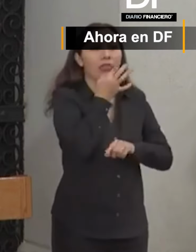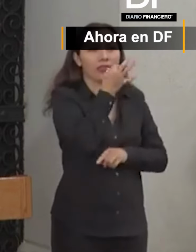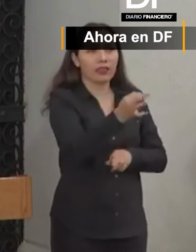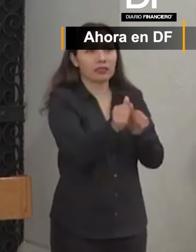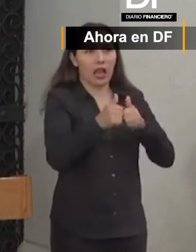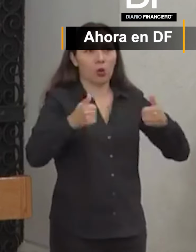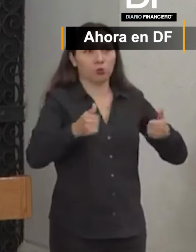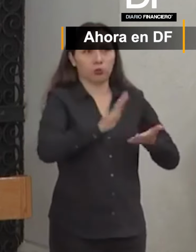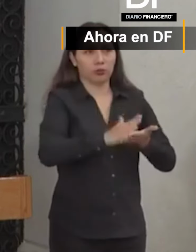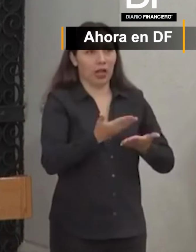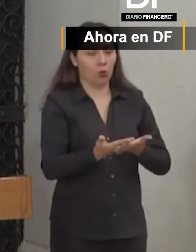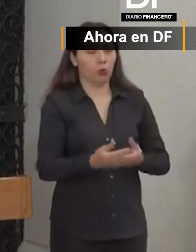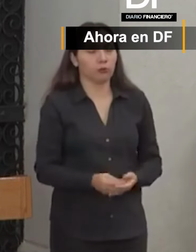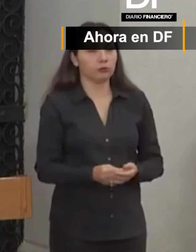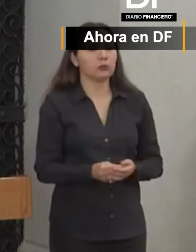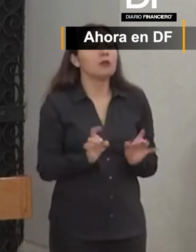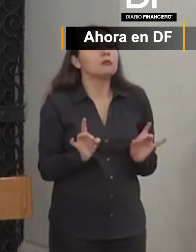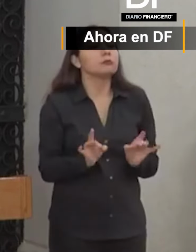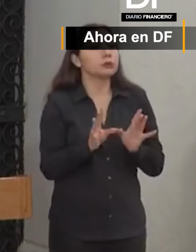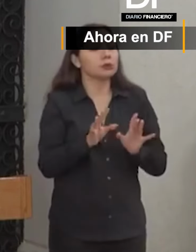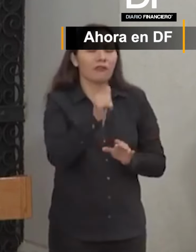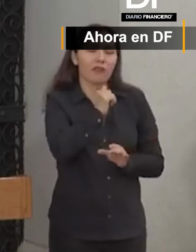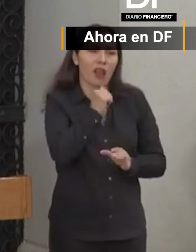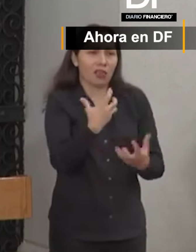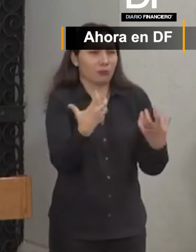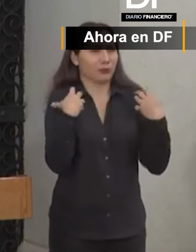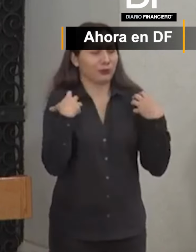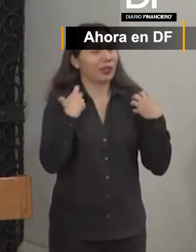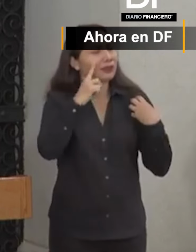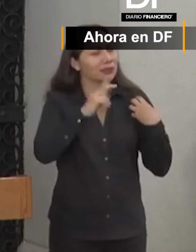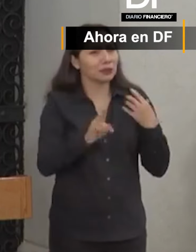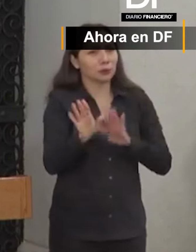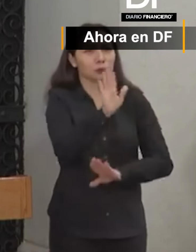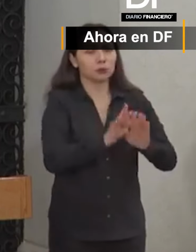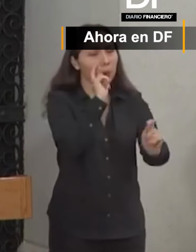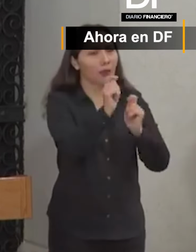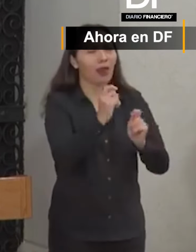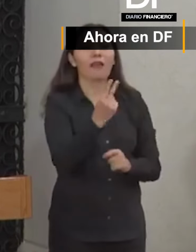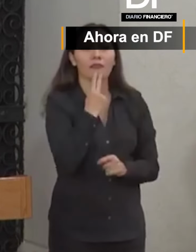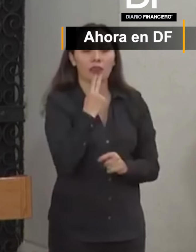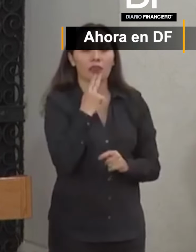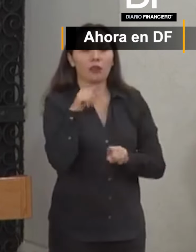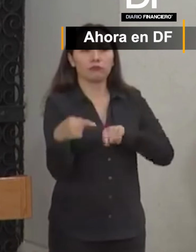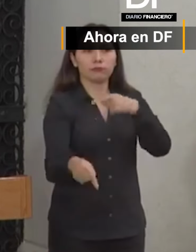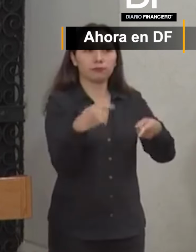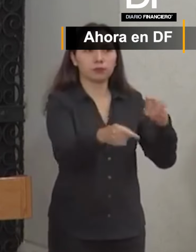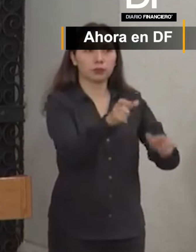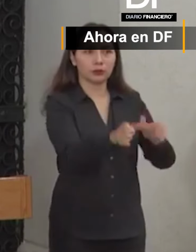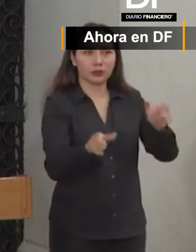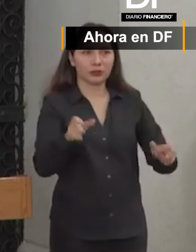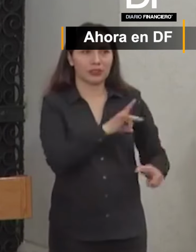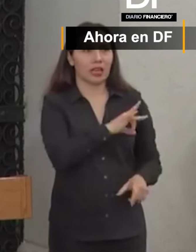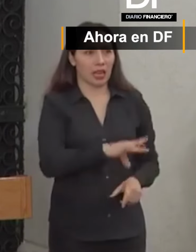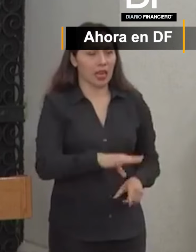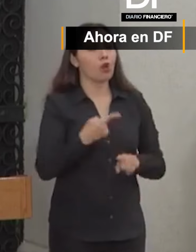la autoridad sanitaria y que ponen irresponsablemente en riesgo la vida de los otros chilenos